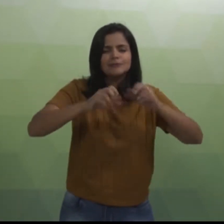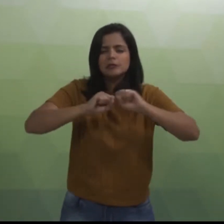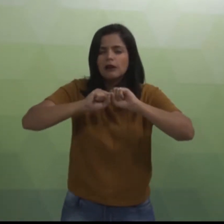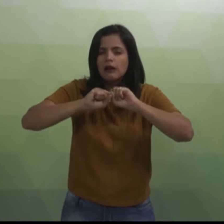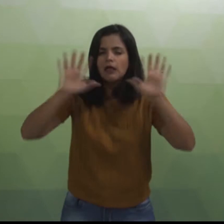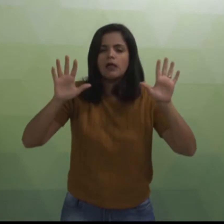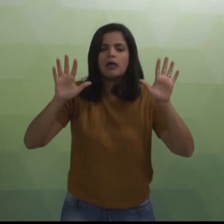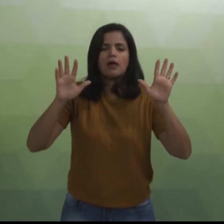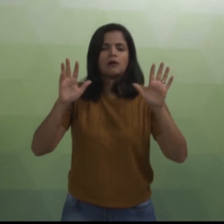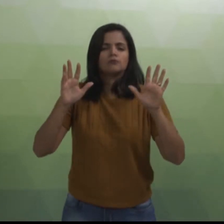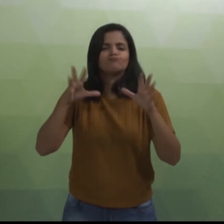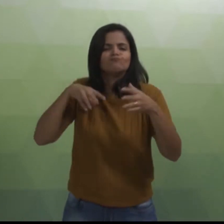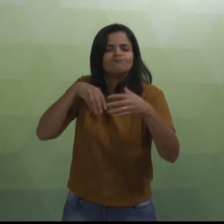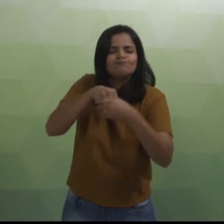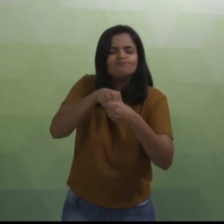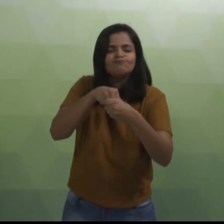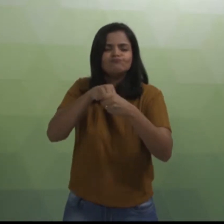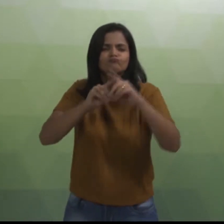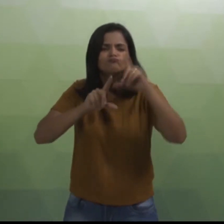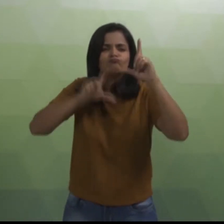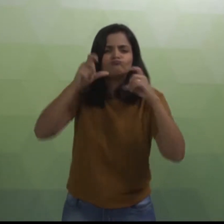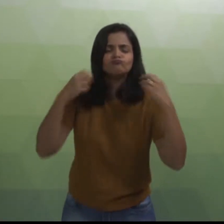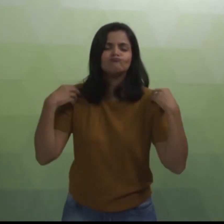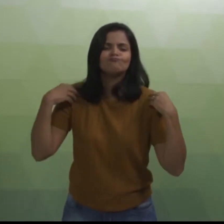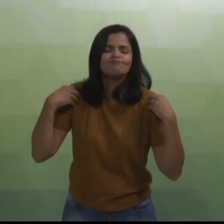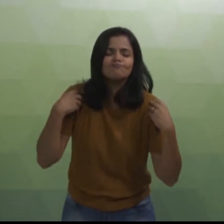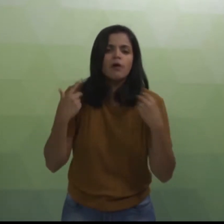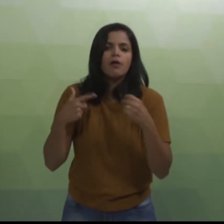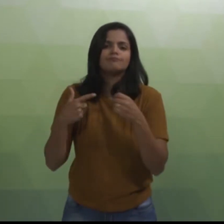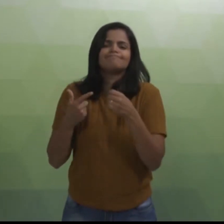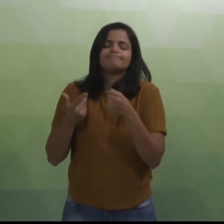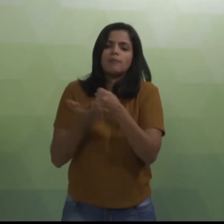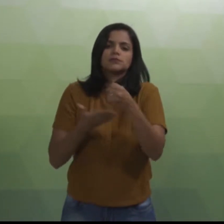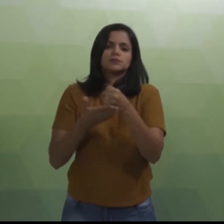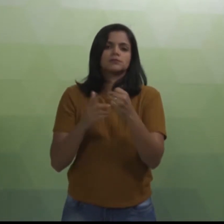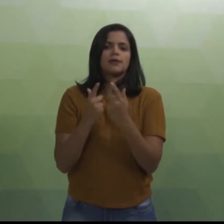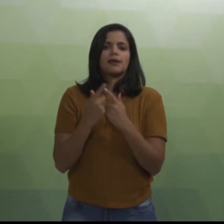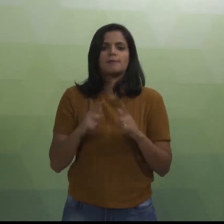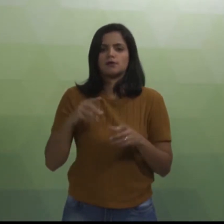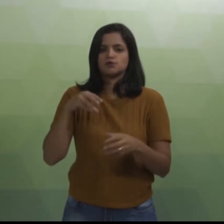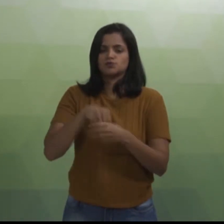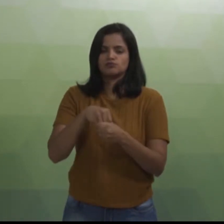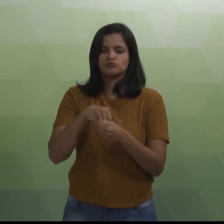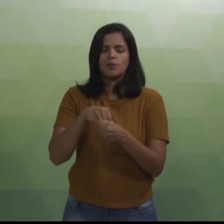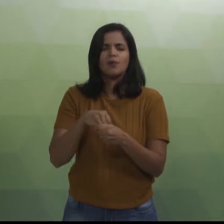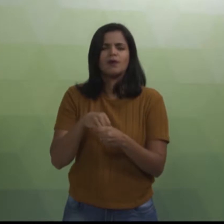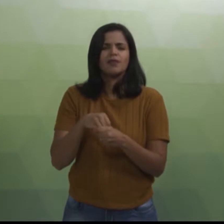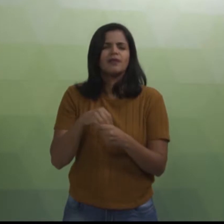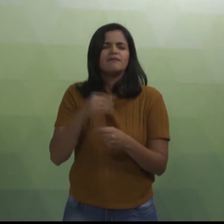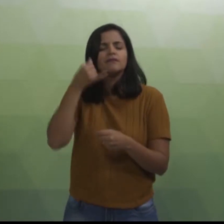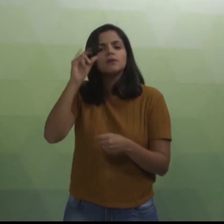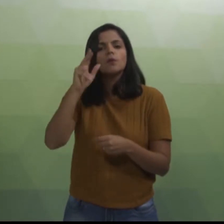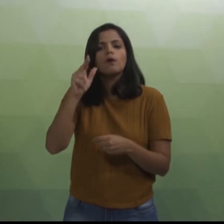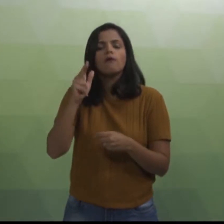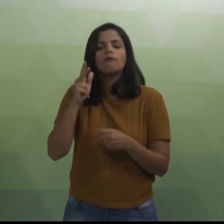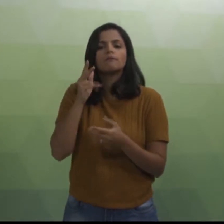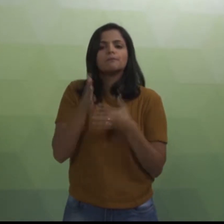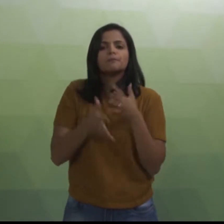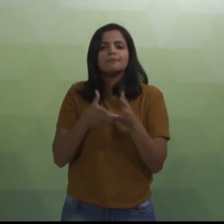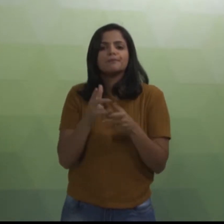para que a língua de sinais seja clara. Então, essa incorporação das expressões corporais e faciais. Isso é inerente à gramática das línguas